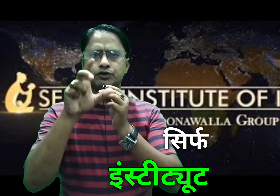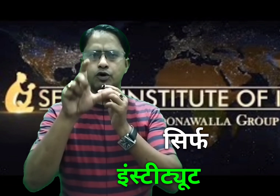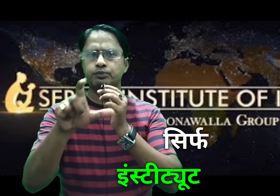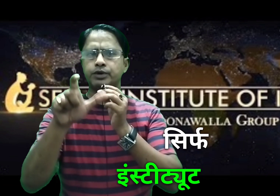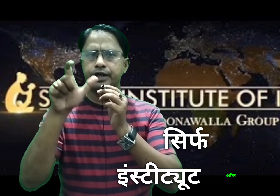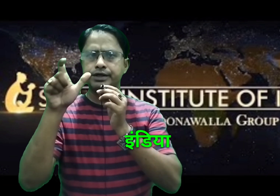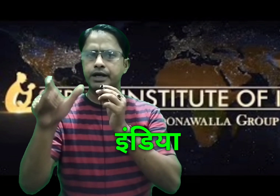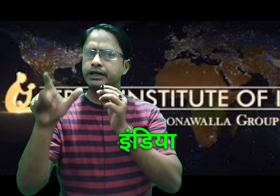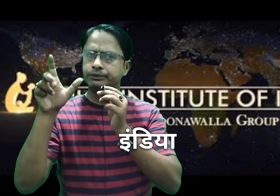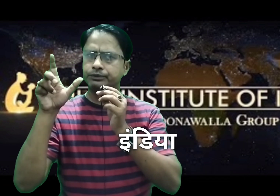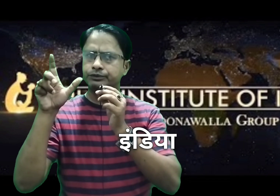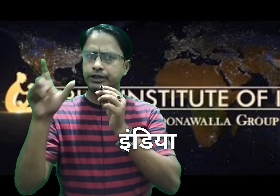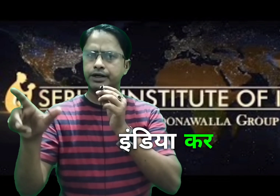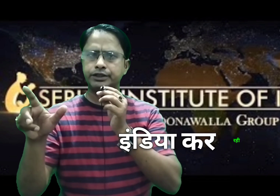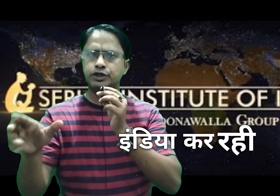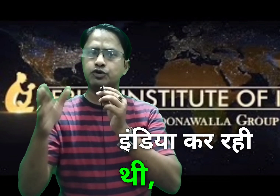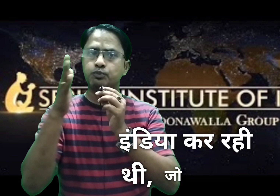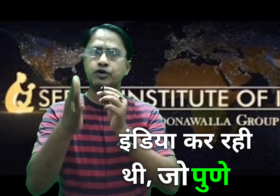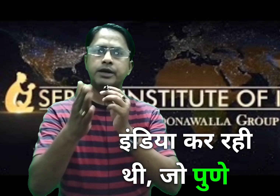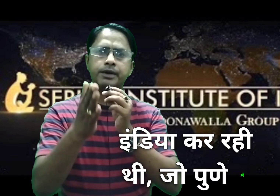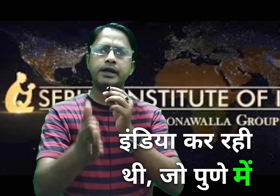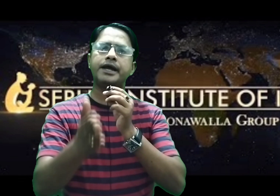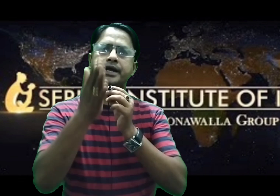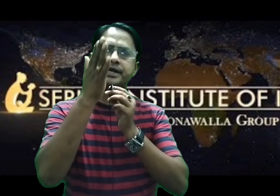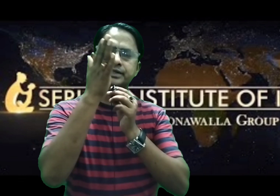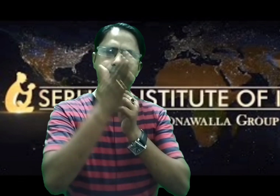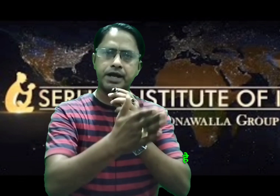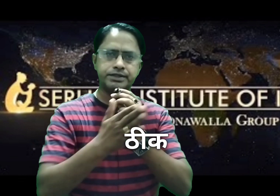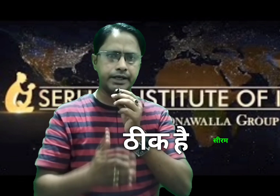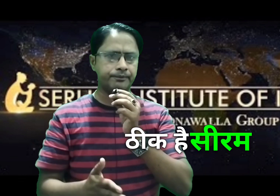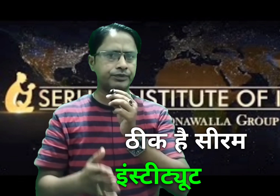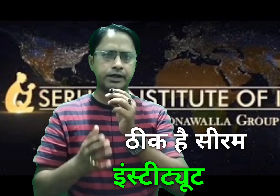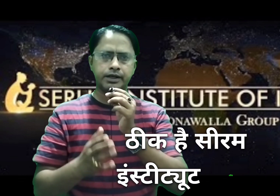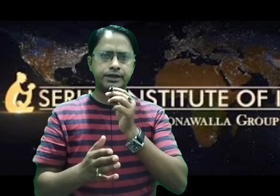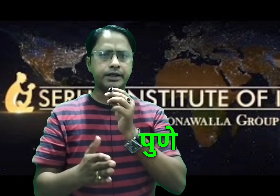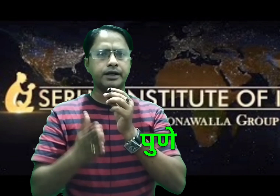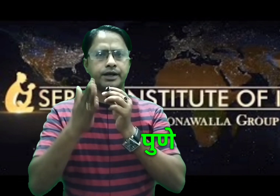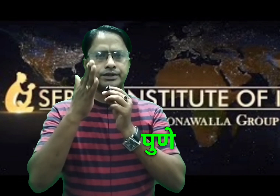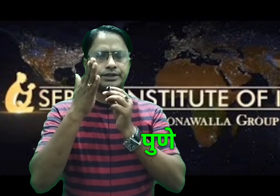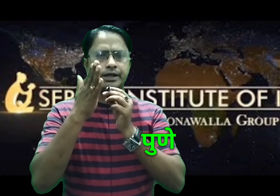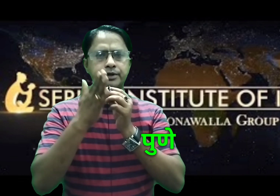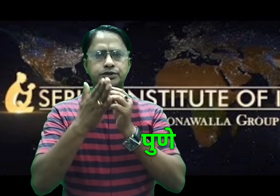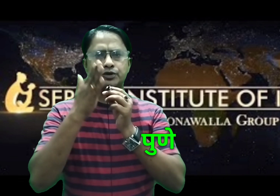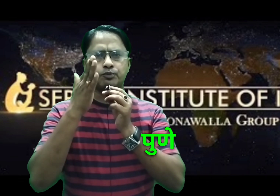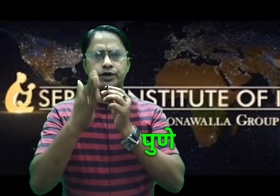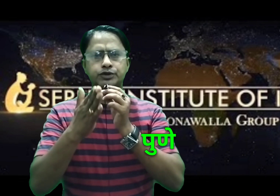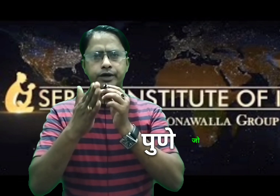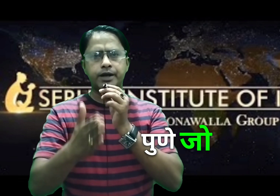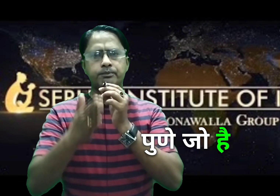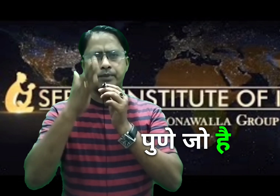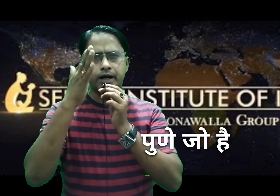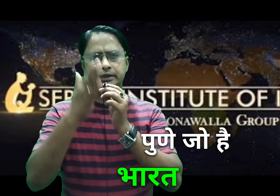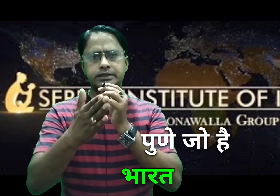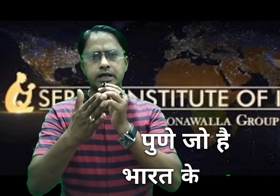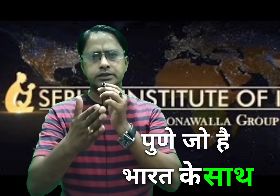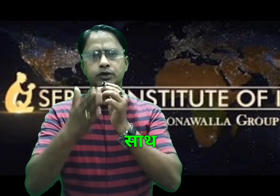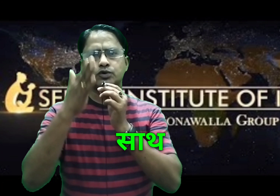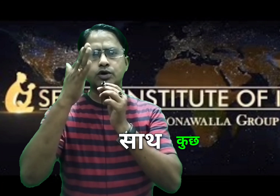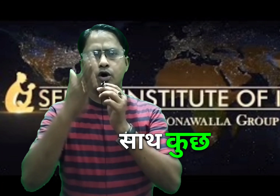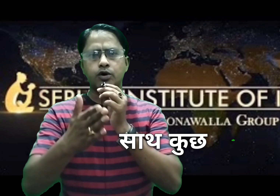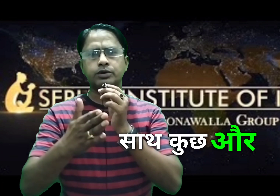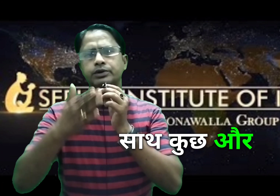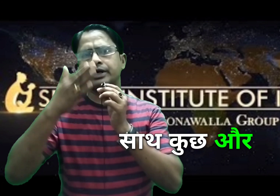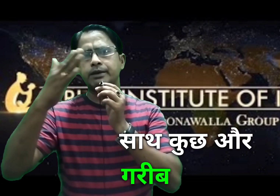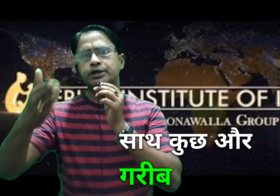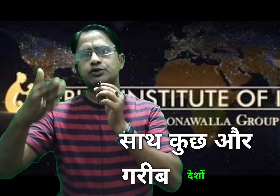सिर्फ इंस्टीट्यूट ऑफ इंडिया कर रही थी, जो पुणे में स्टेबलाइज्ड है। ठीक है, सीरम इंस्टीट्यूट ऑफ पुणे जो है भारत के साथ साथ